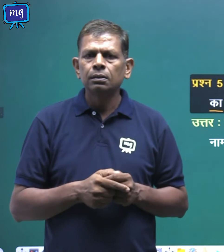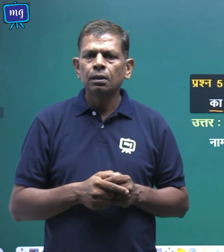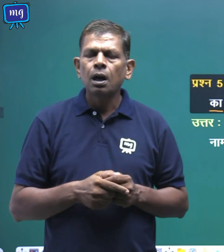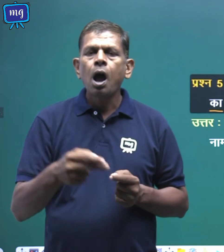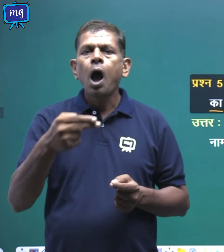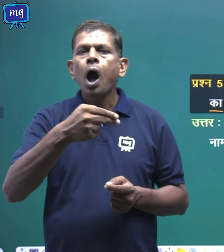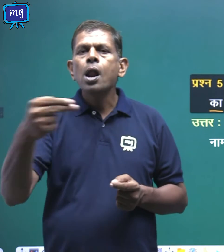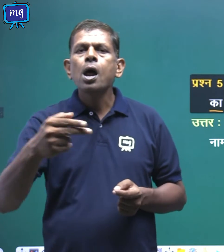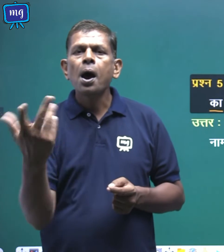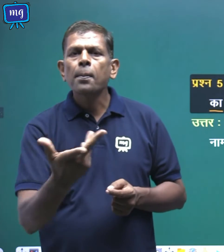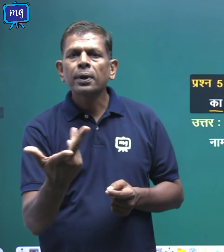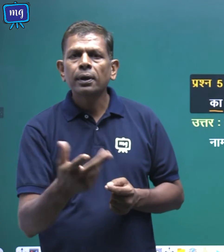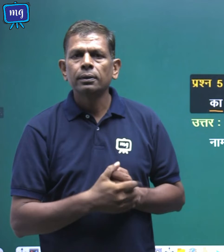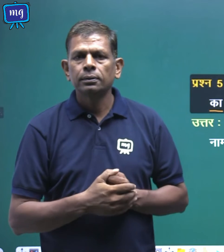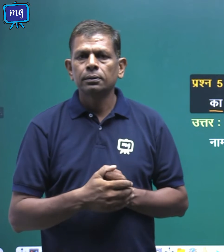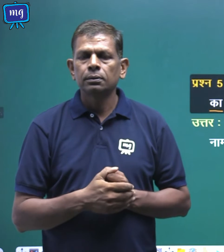नाम क्या है?